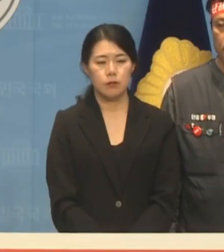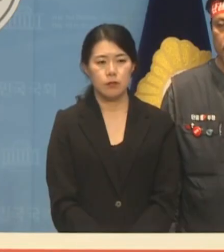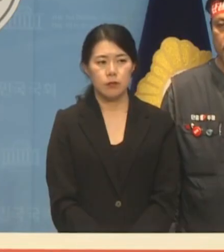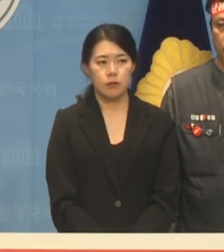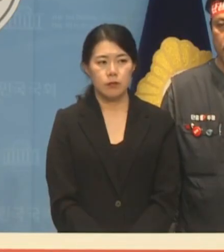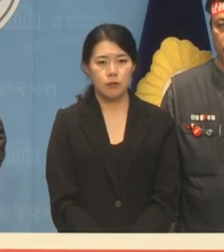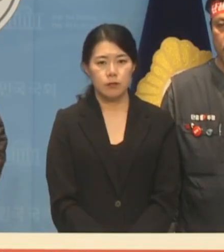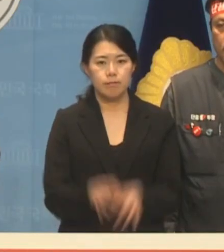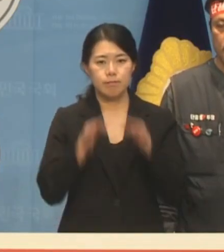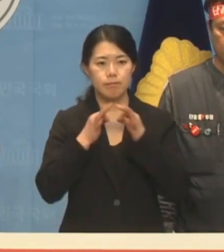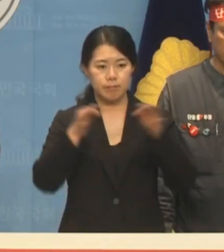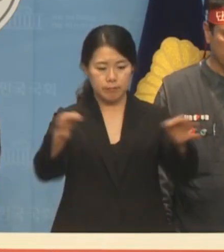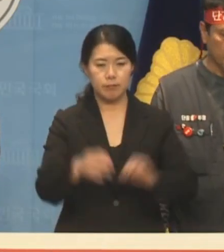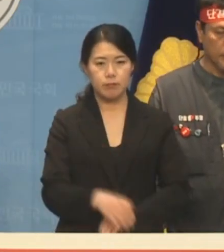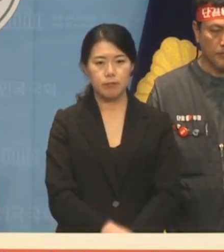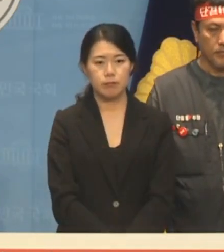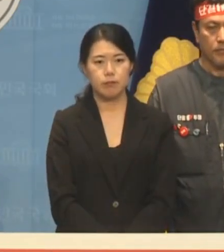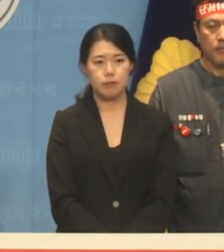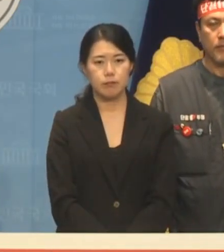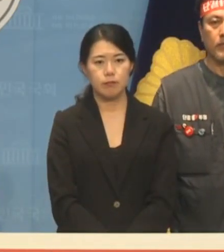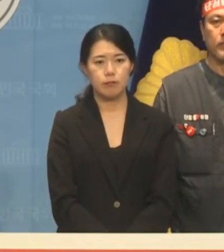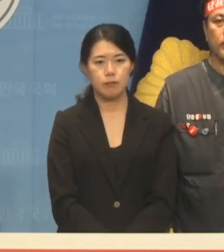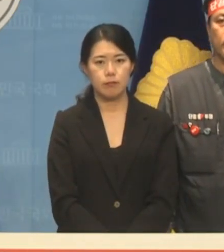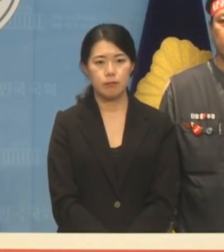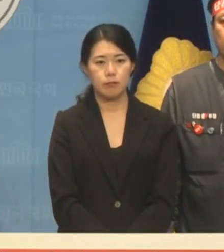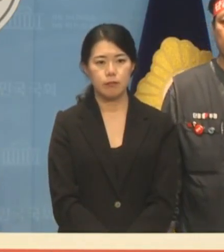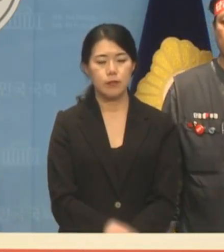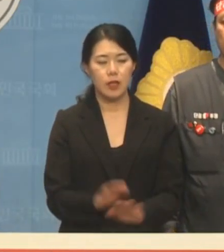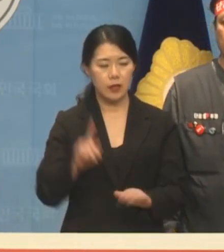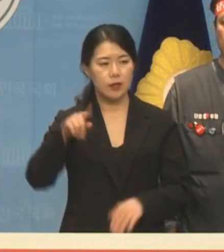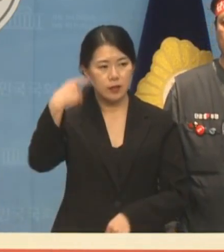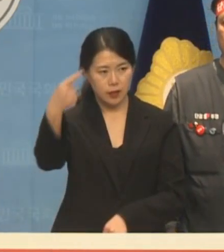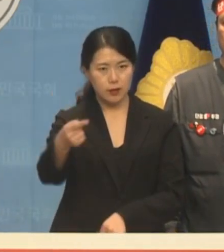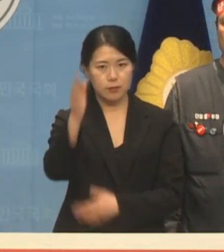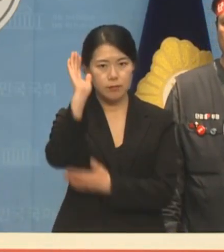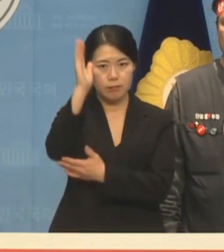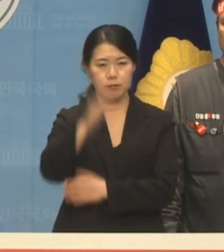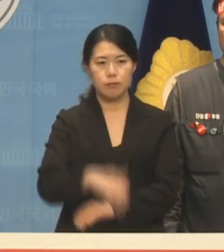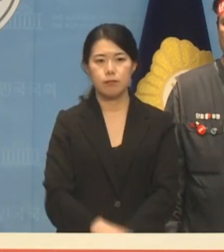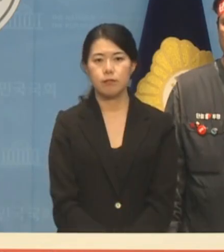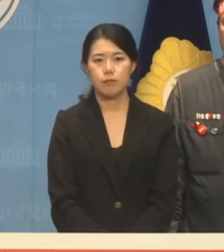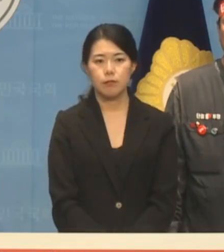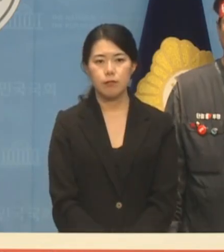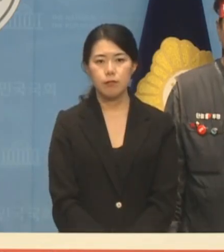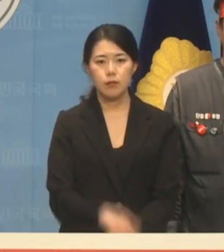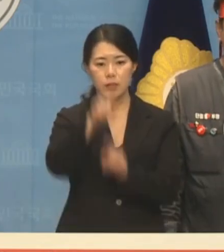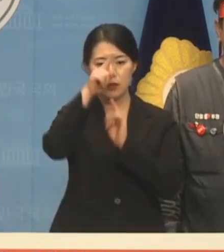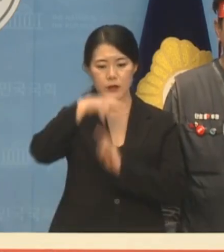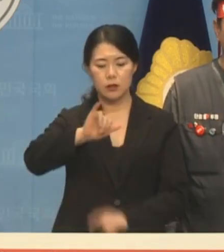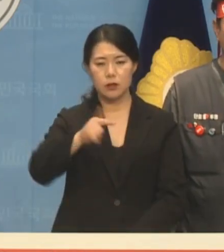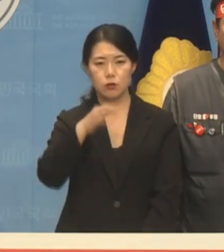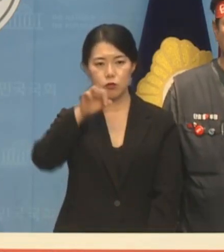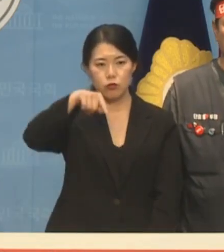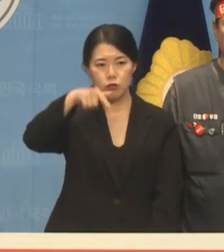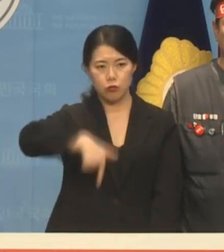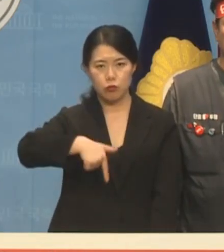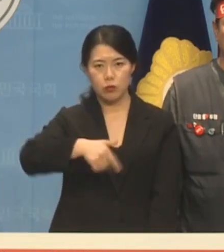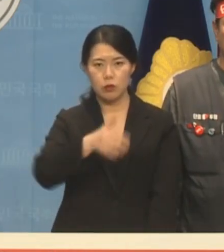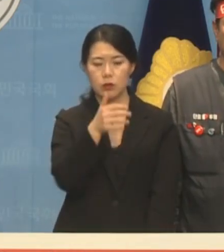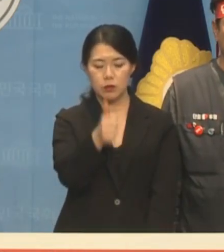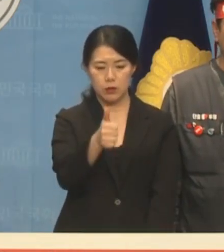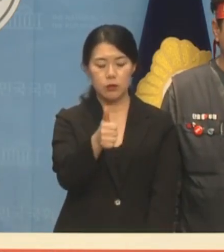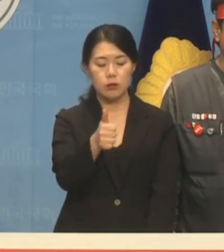네, 구호 한번 외치겠습니다. 네, 그럼 다음 발언으로는 이진우 수석 부지회장님의 경과